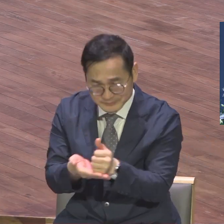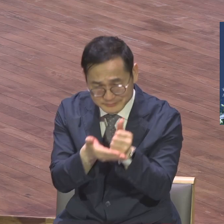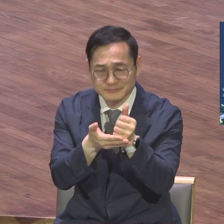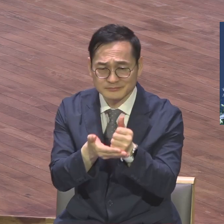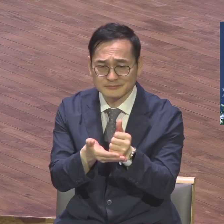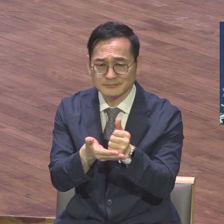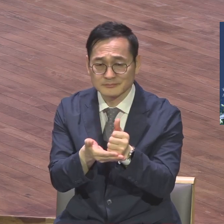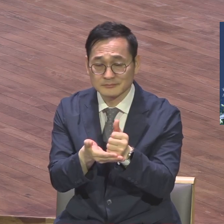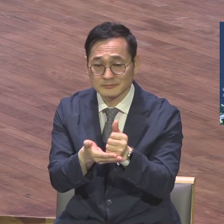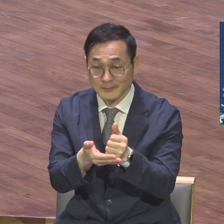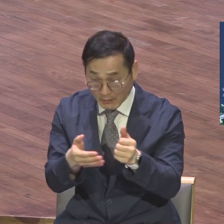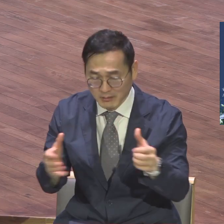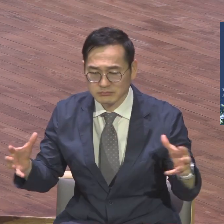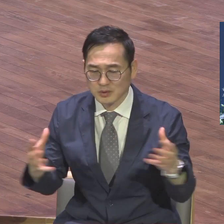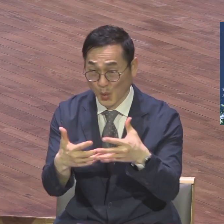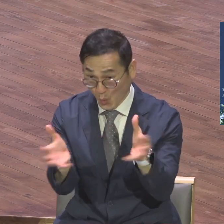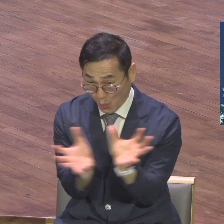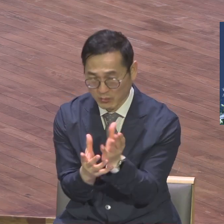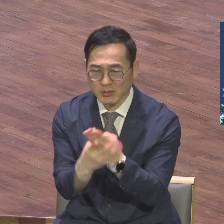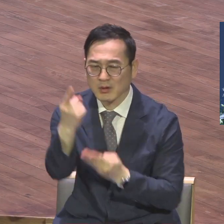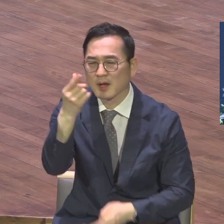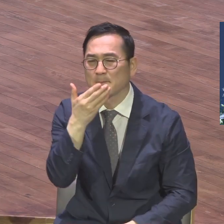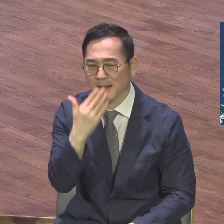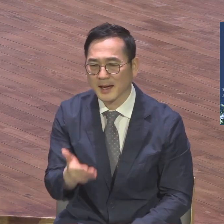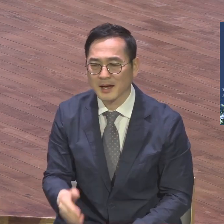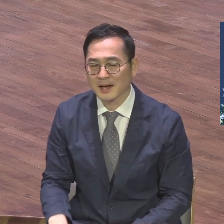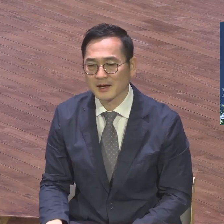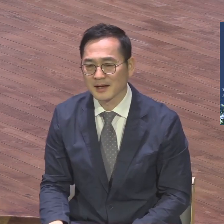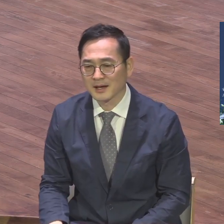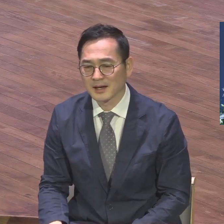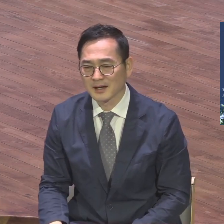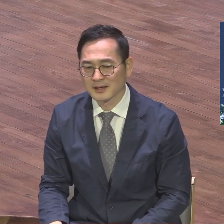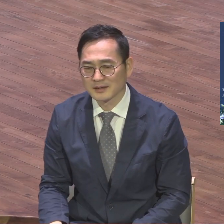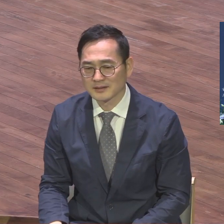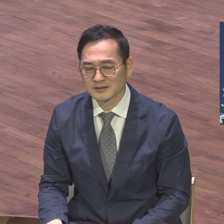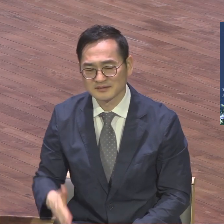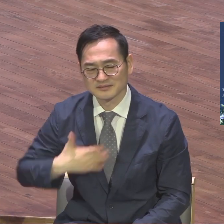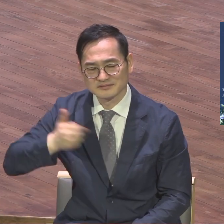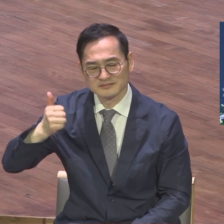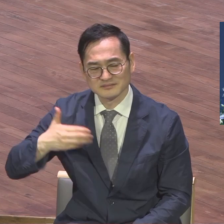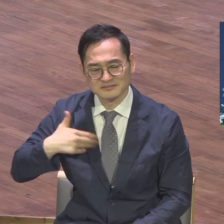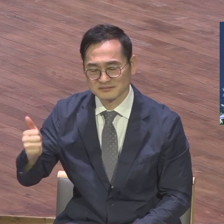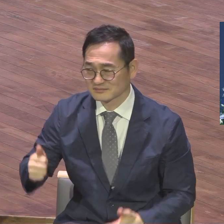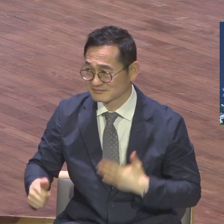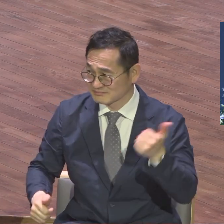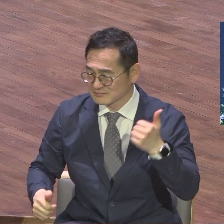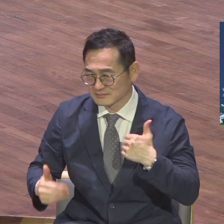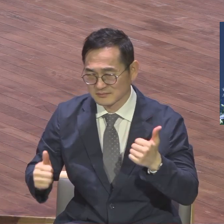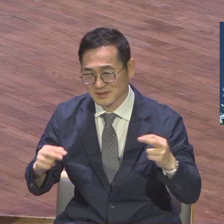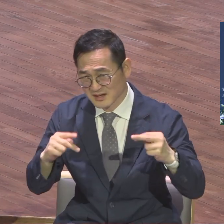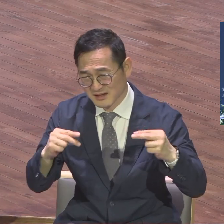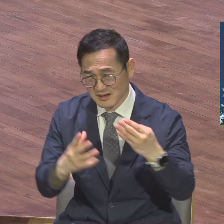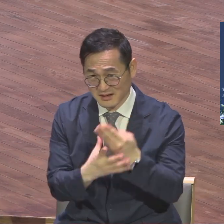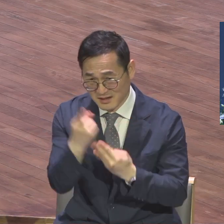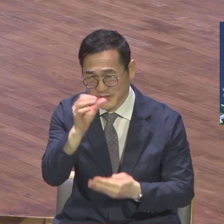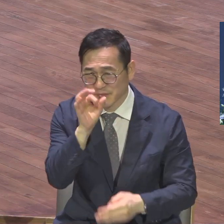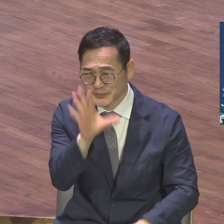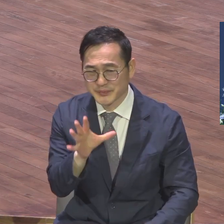이게 되어져야 돼. 서로서로 서로 도와주면서 여기 모든 성도들 성경적 공동체 의식을